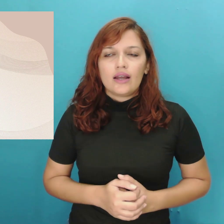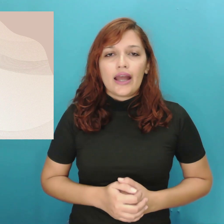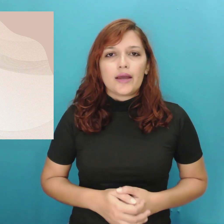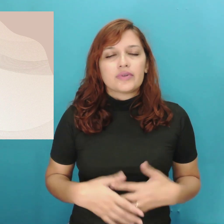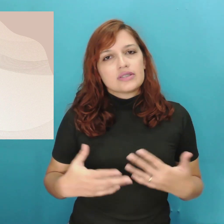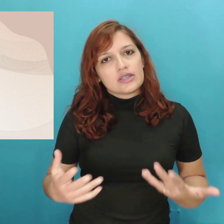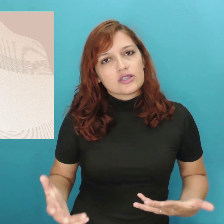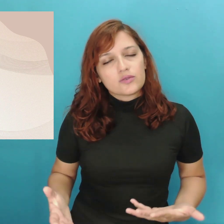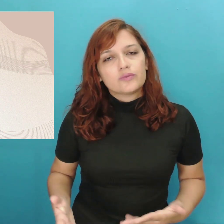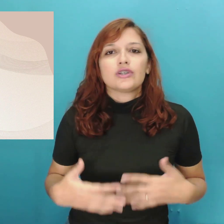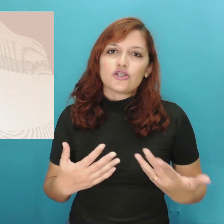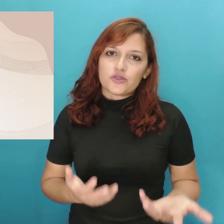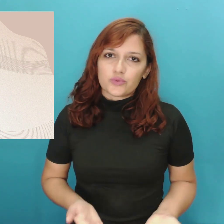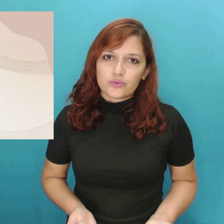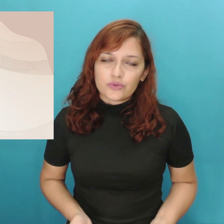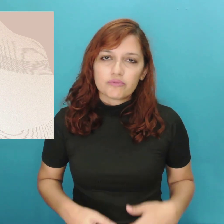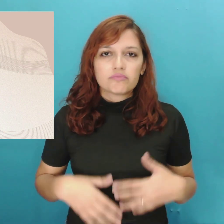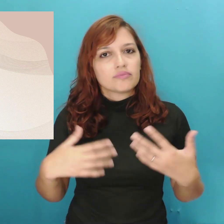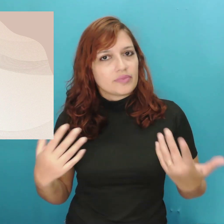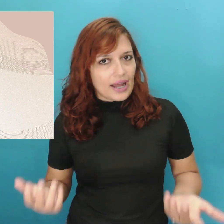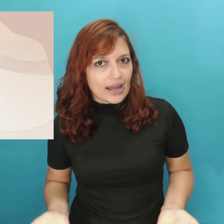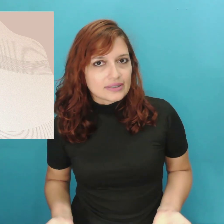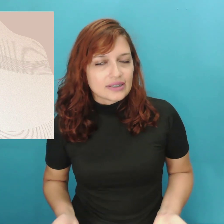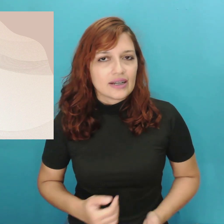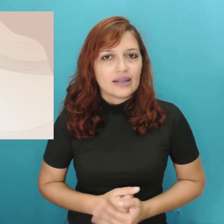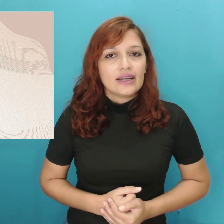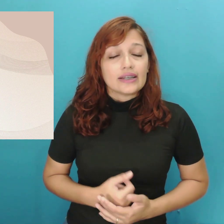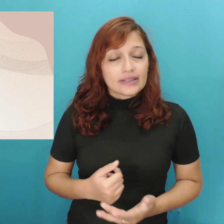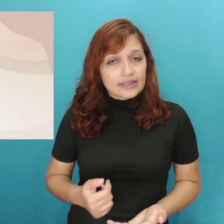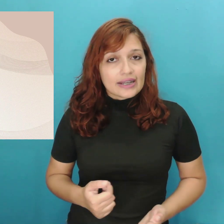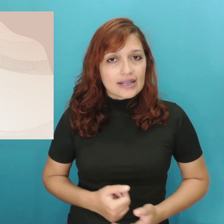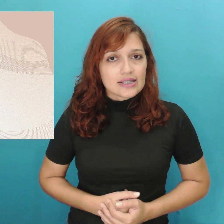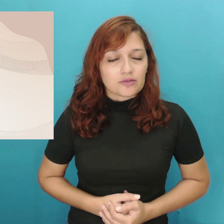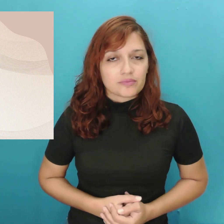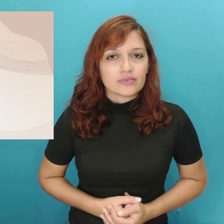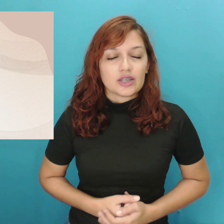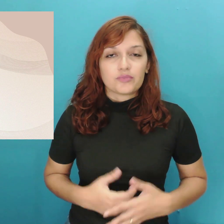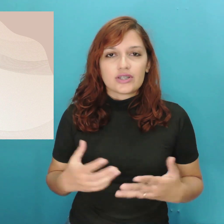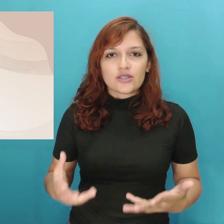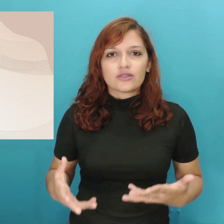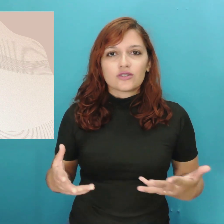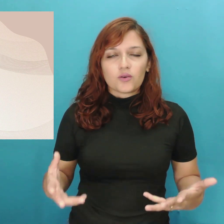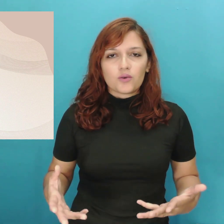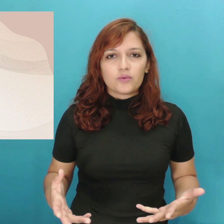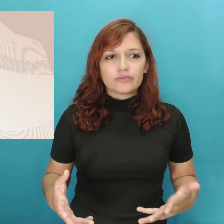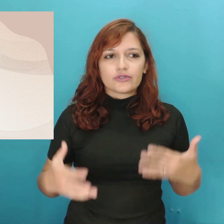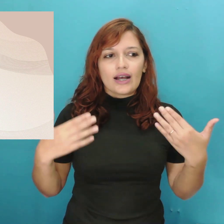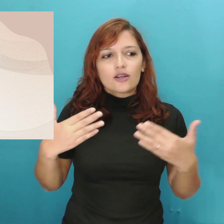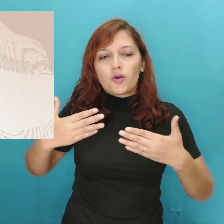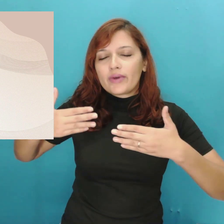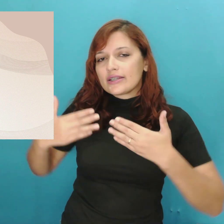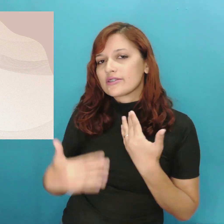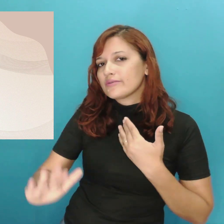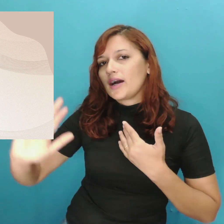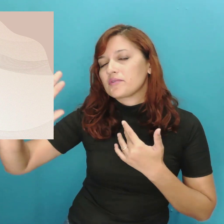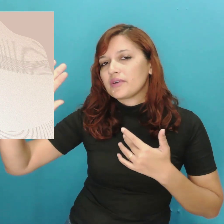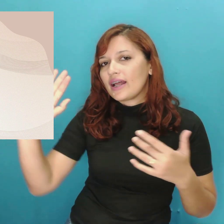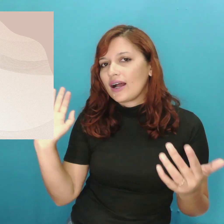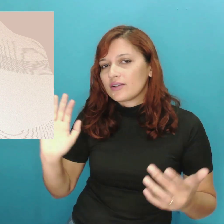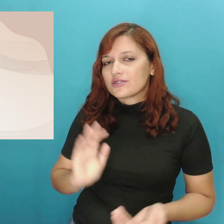é preciso estudo, prática e dedicação. E por isso já começo a primeira aula já